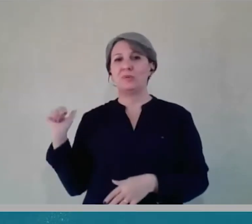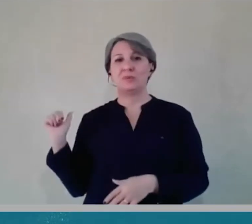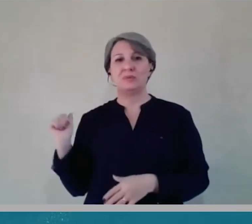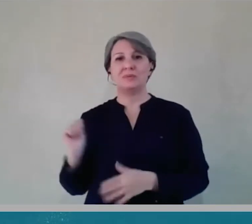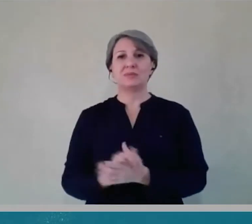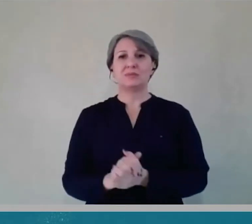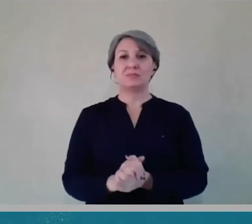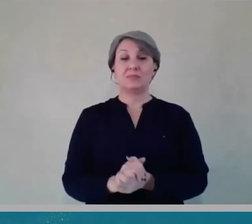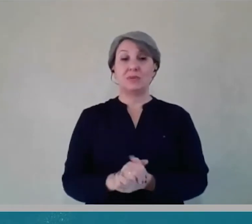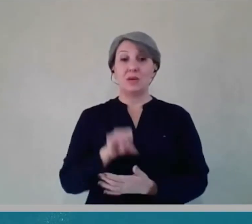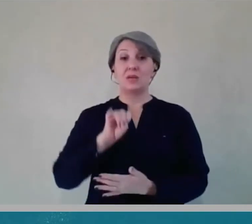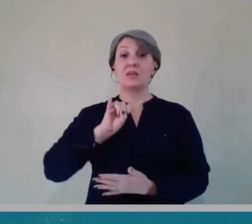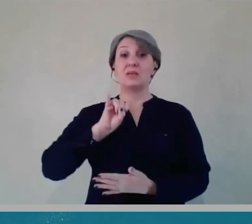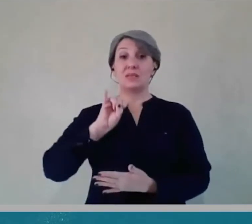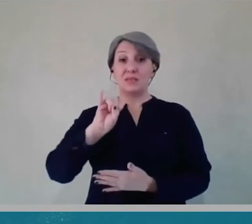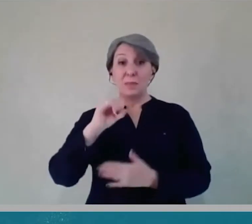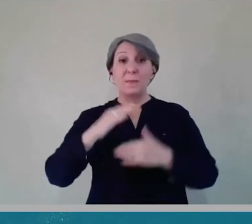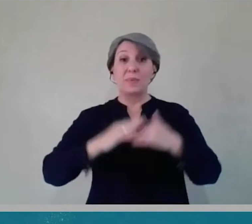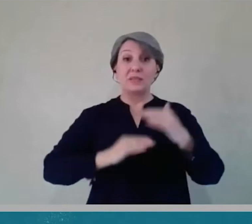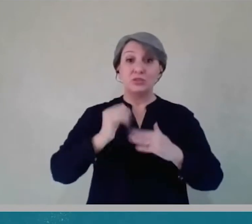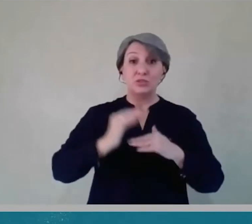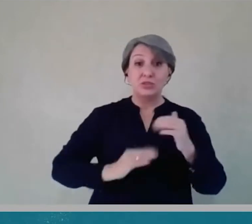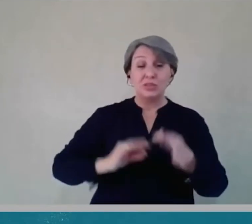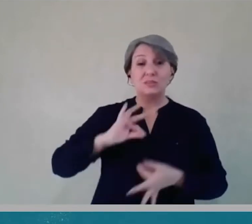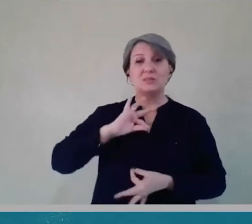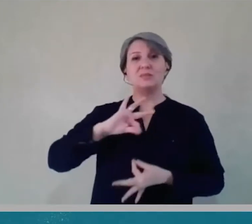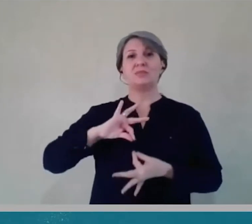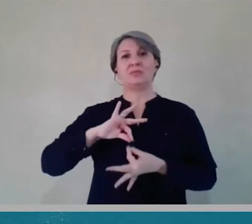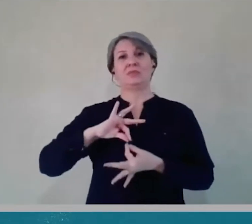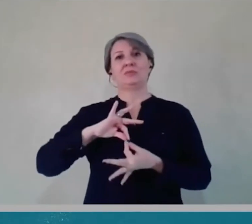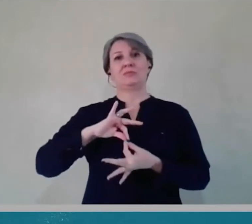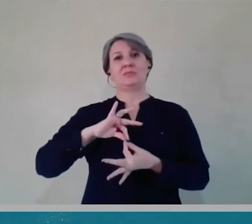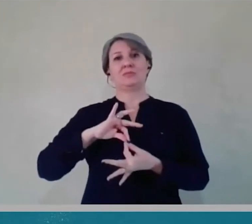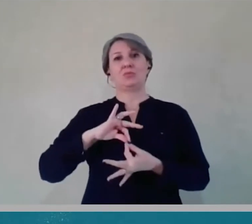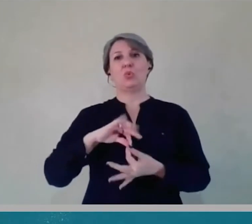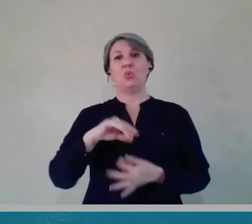alimenta a carne. Se você anda no Espírito, você